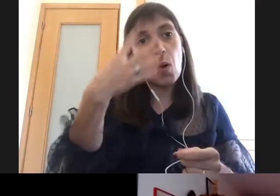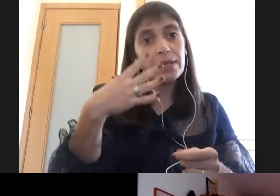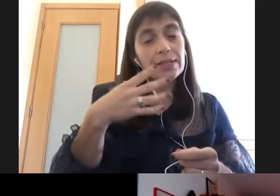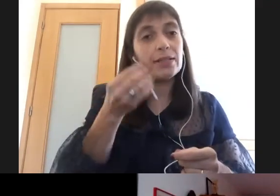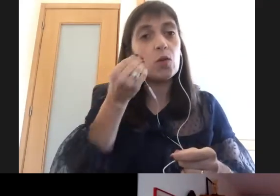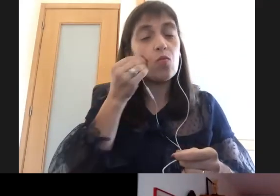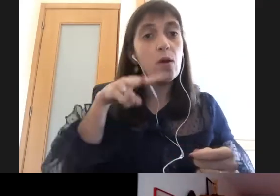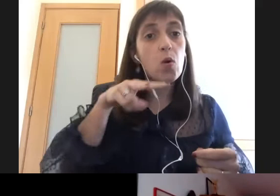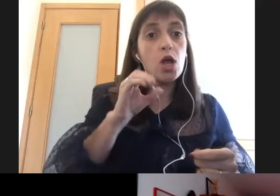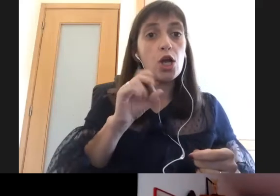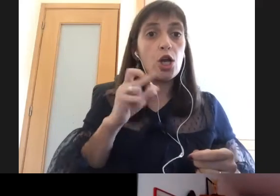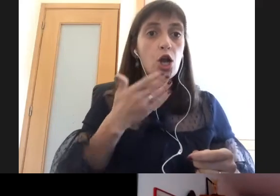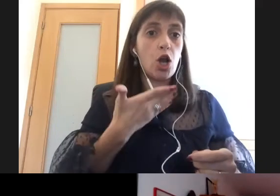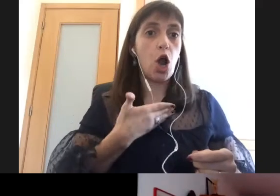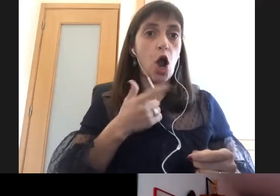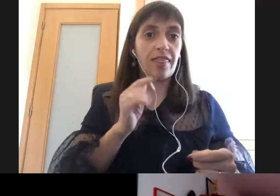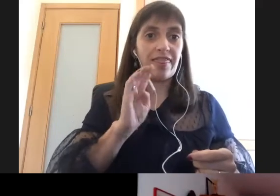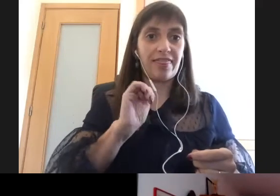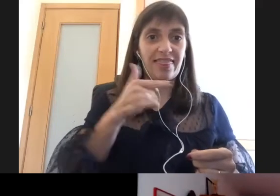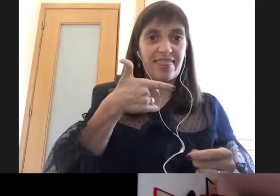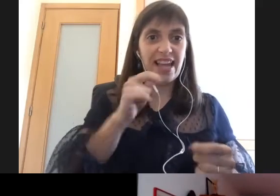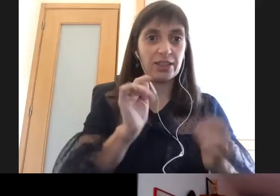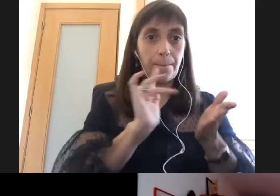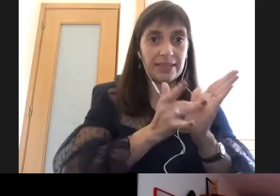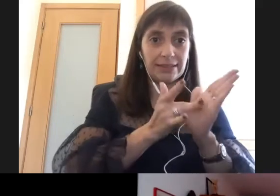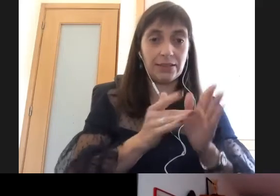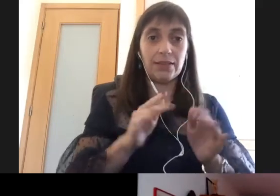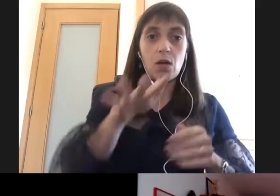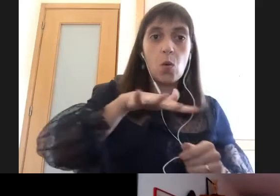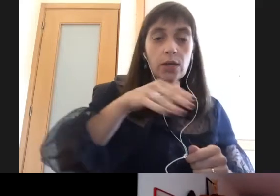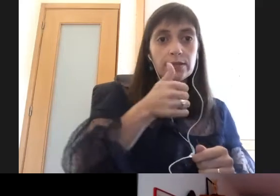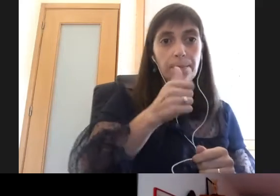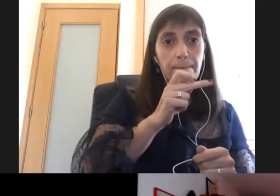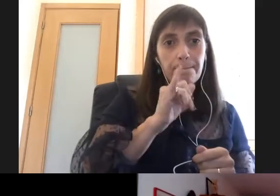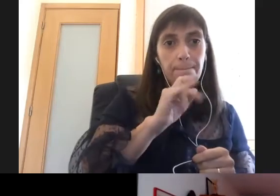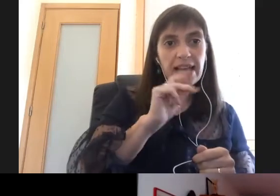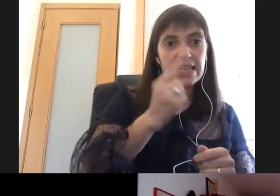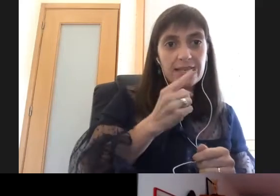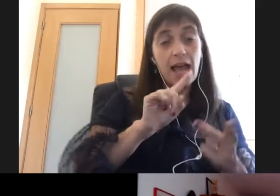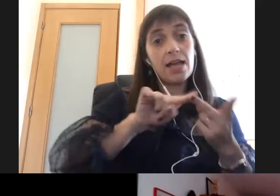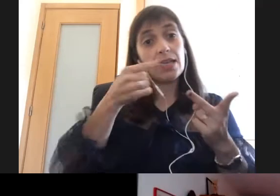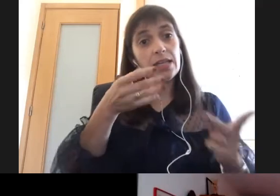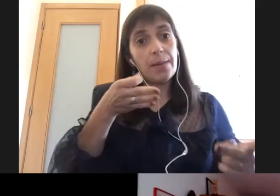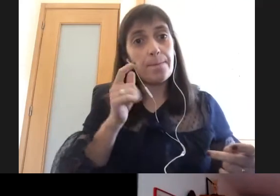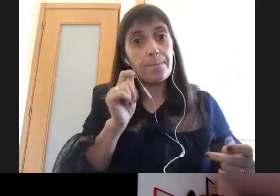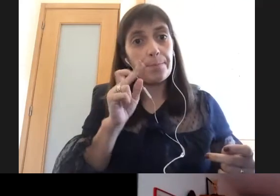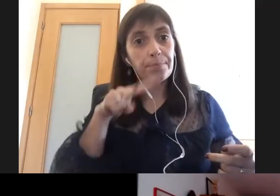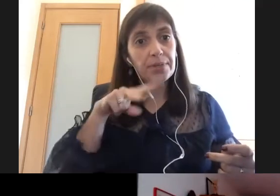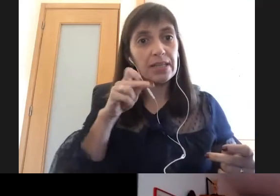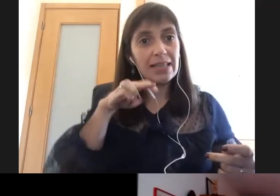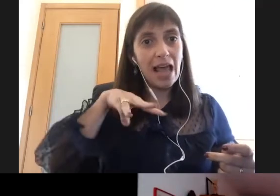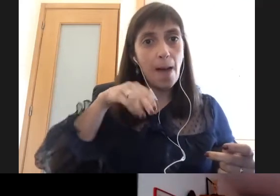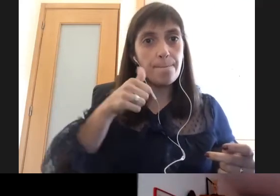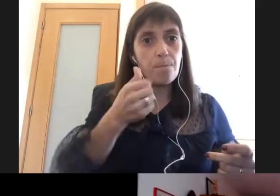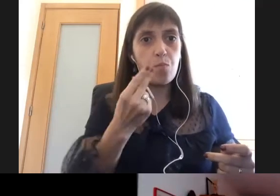brasileiro, aquele território entre Bahia e Pernambuco, onde se plantava cana-de-açúcar, que é o negócio que